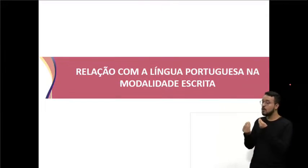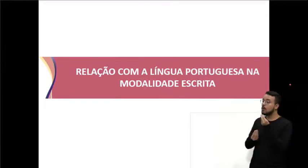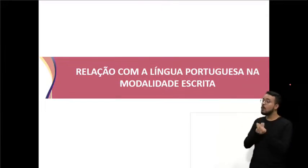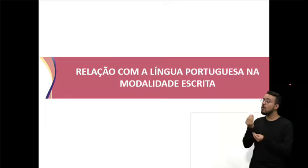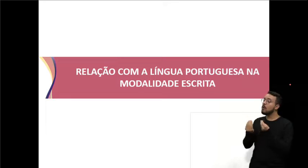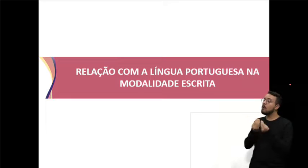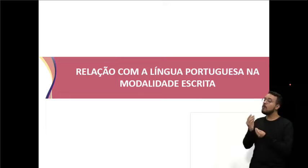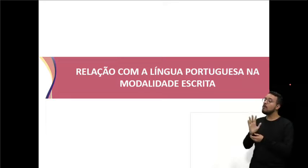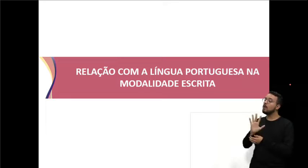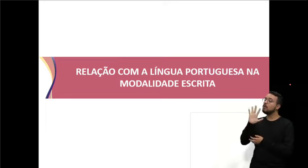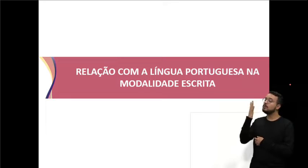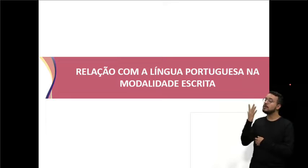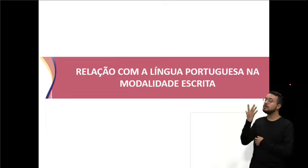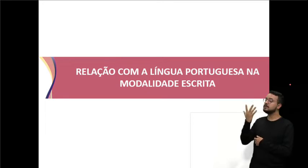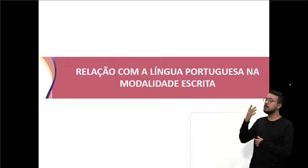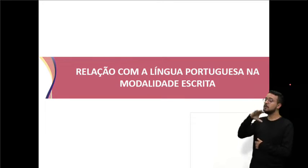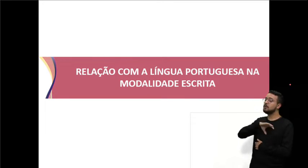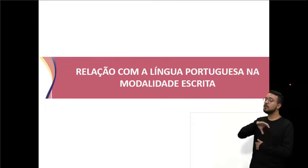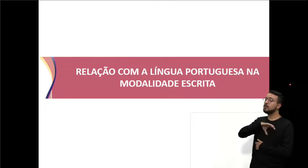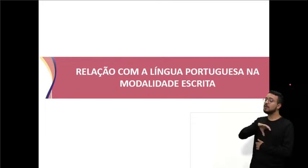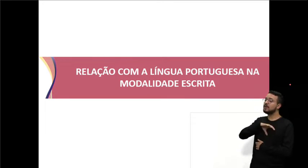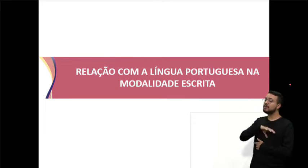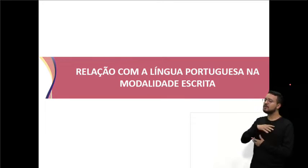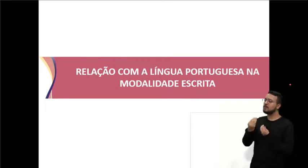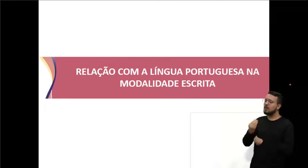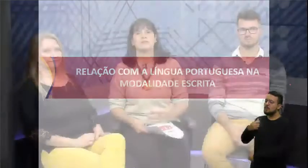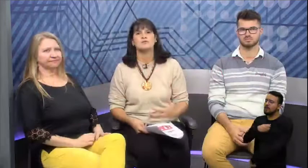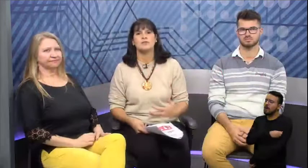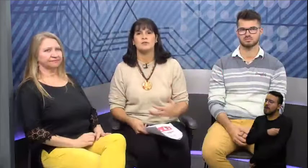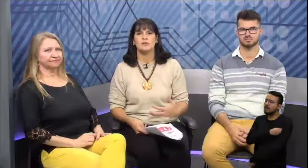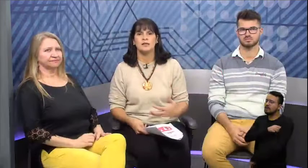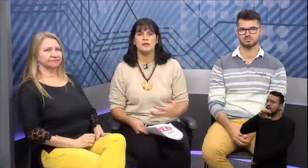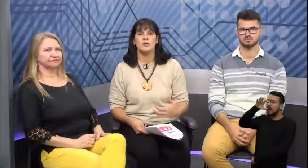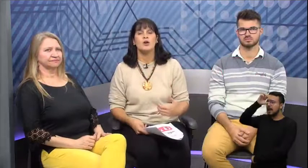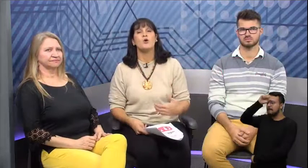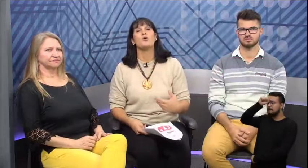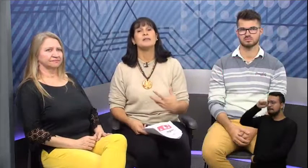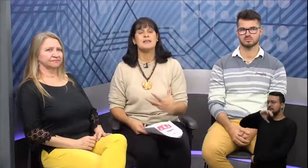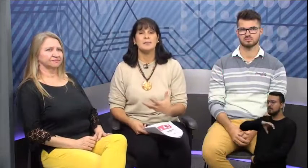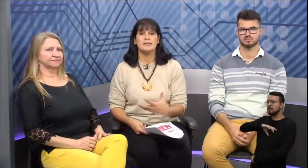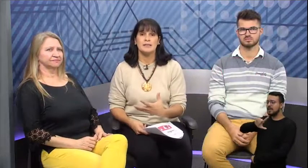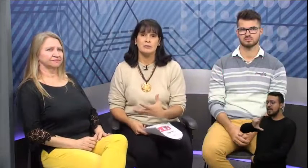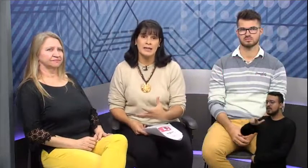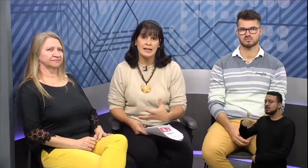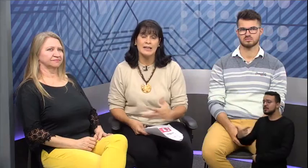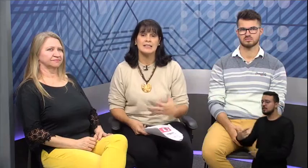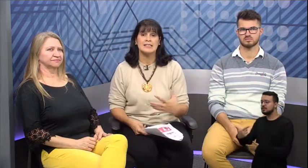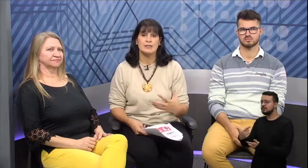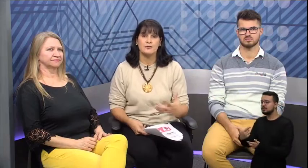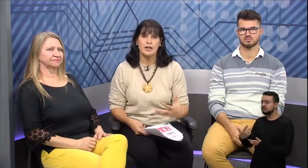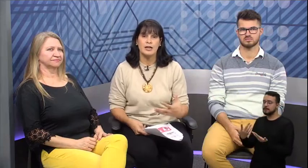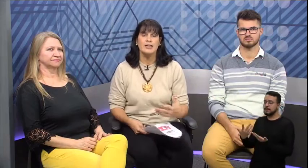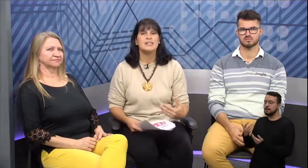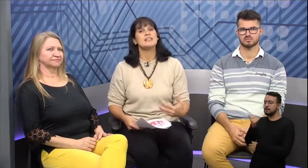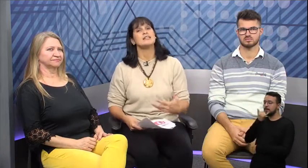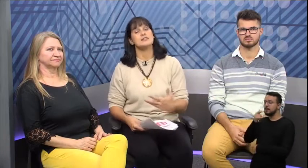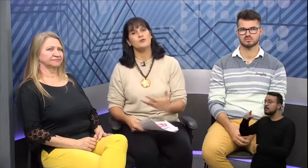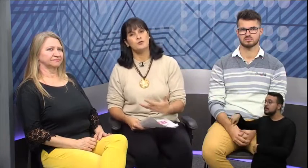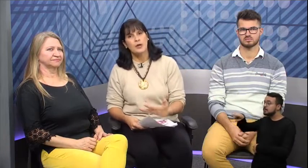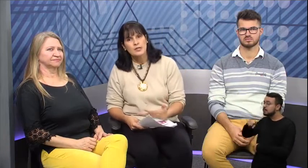como segunda língua. Qual a experiência deles com essa questão de segunda língua, como eles aprenderam a ler e escrever, se eles são fluentes